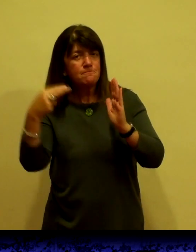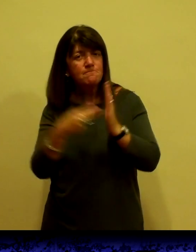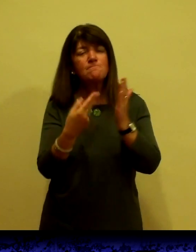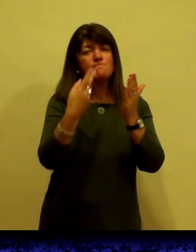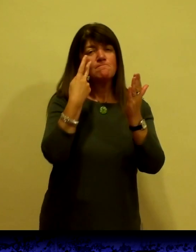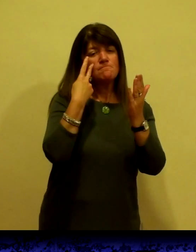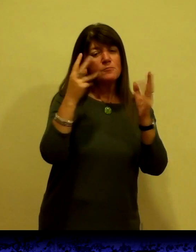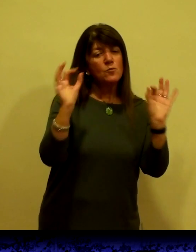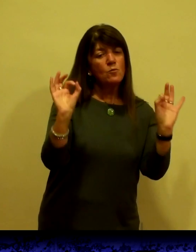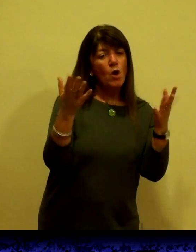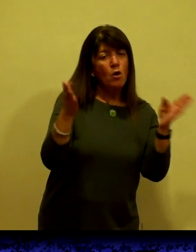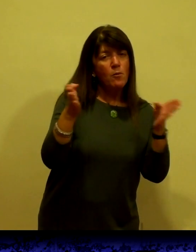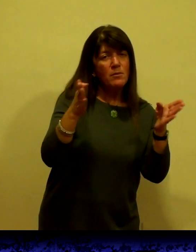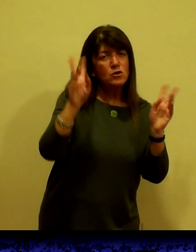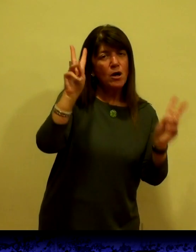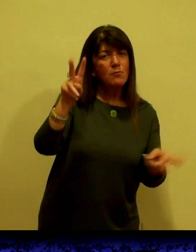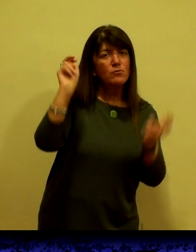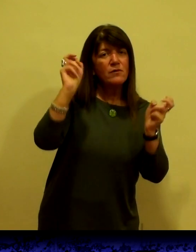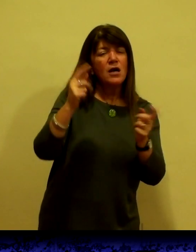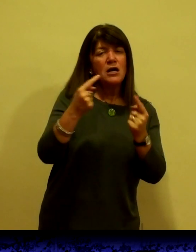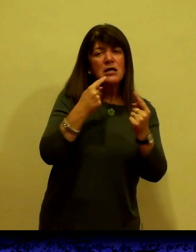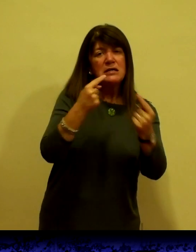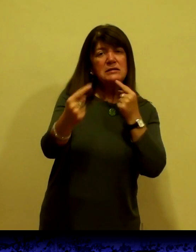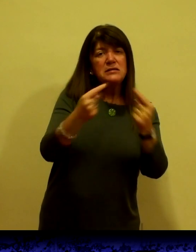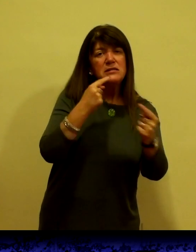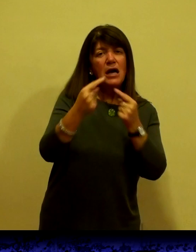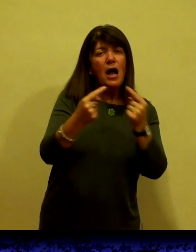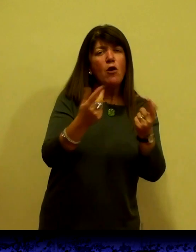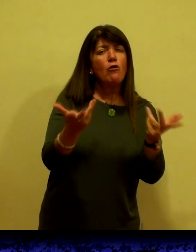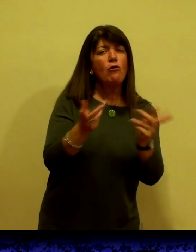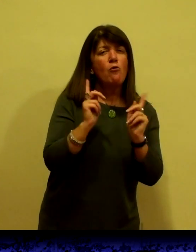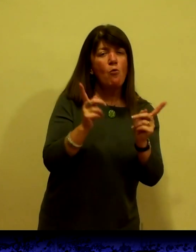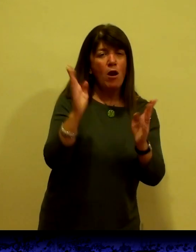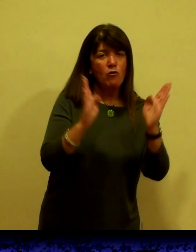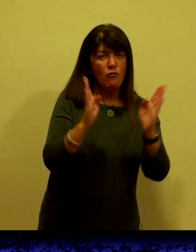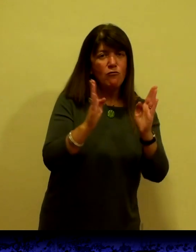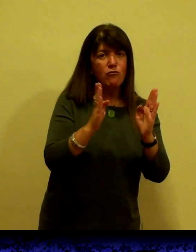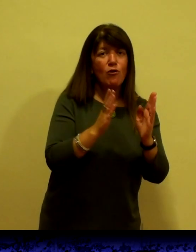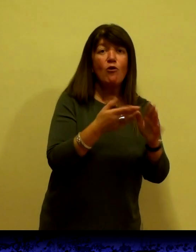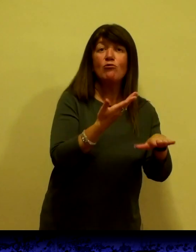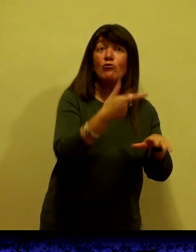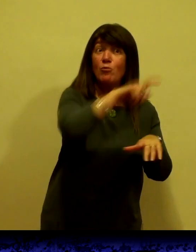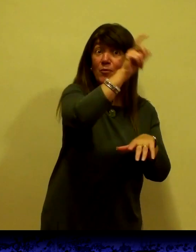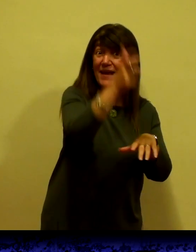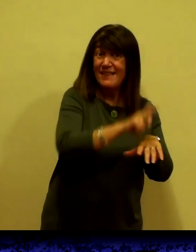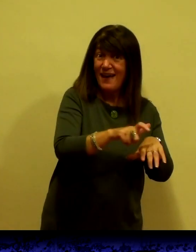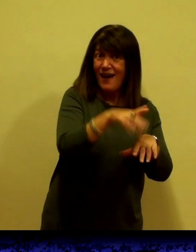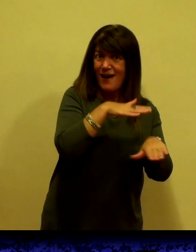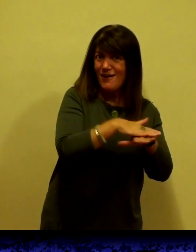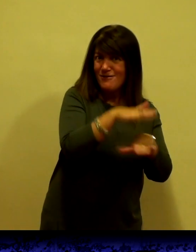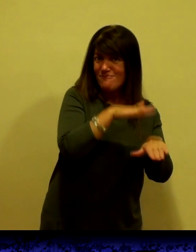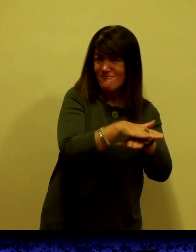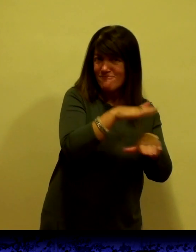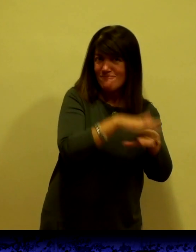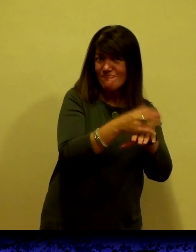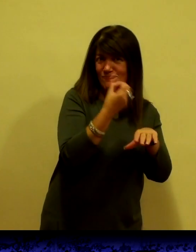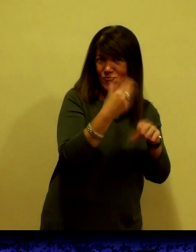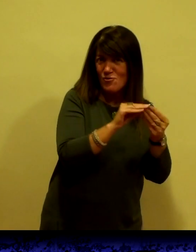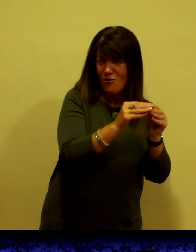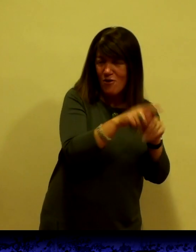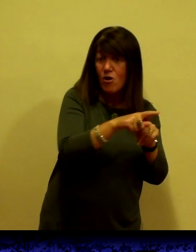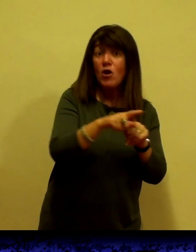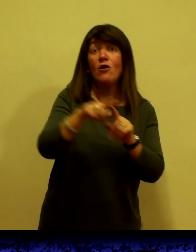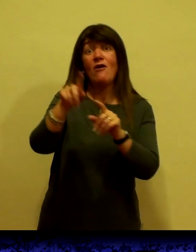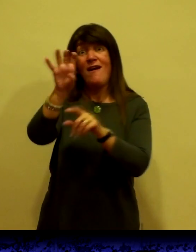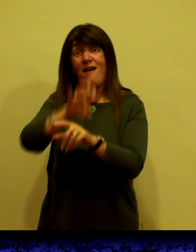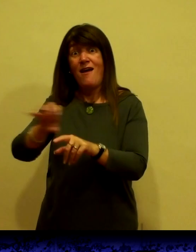approfittare di un dialogo tra buone pratiche europee e buone pratiche italiane. Quindi la mattina ci interrogheremo ad